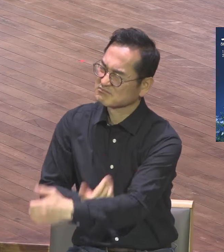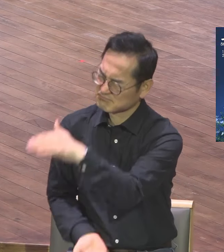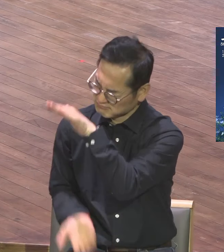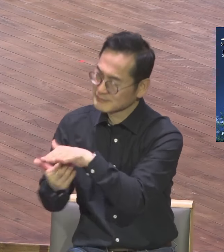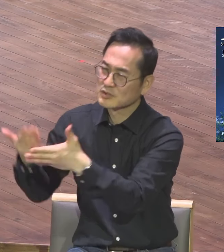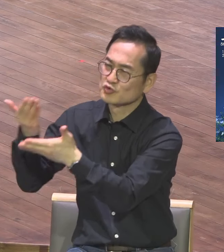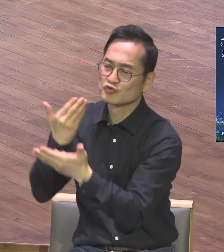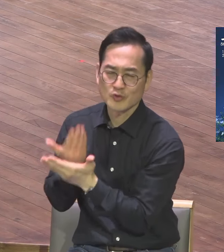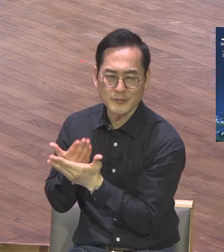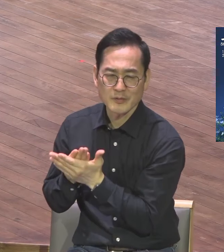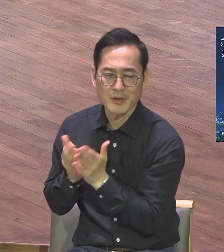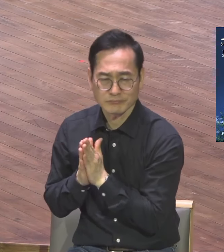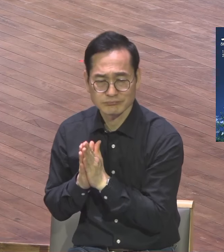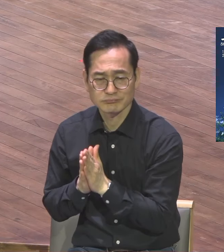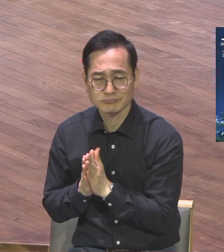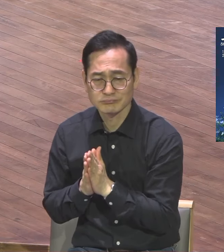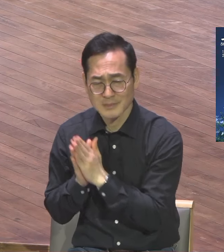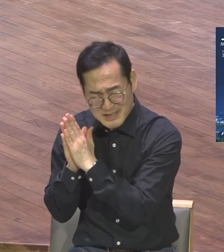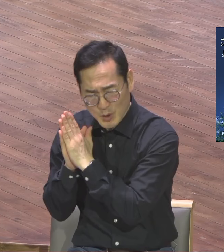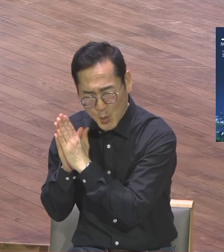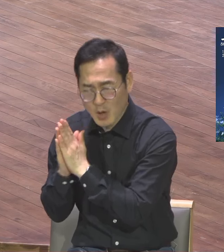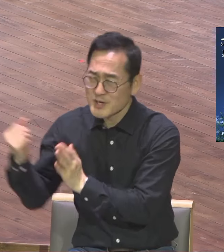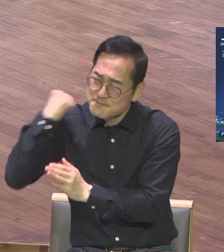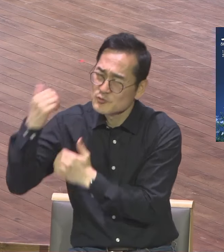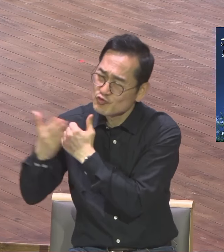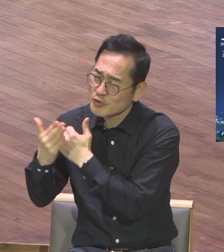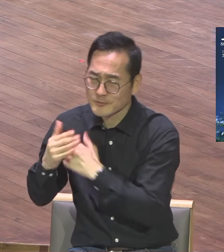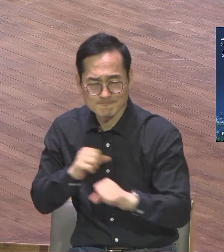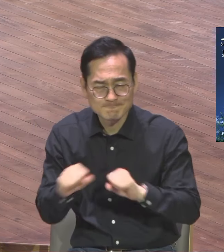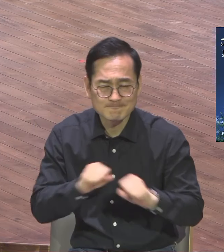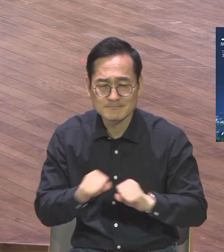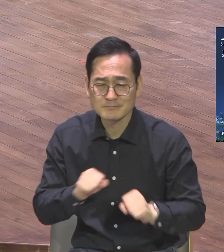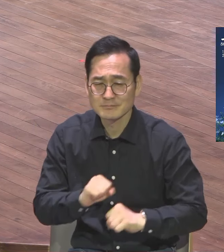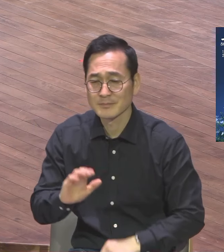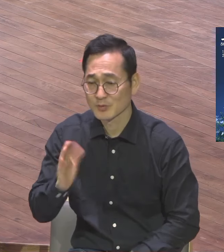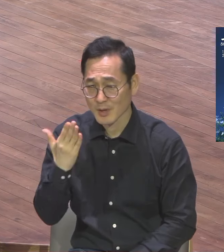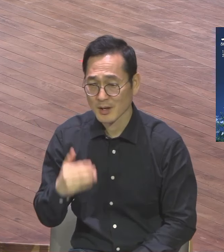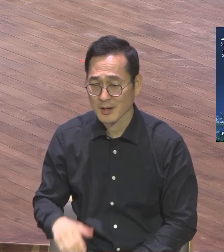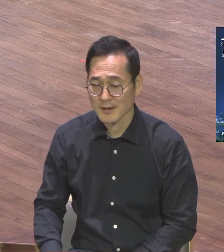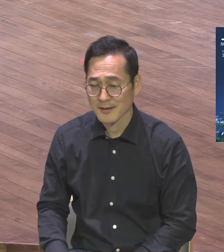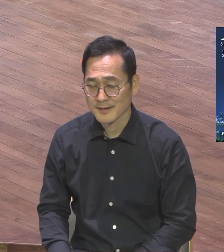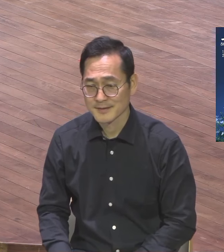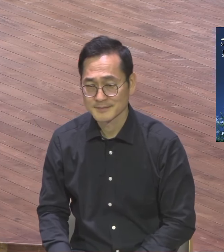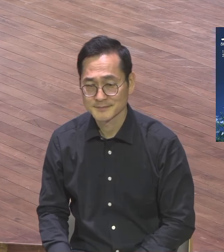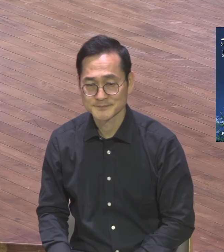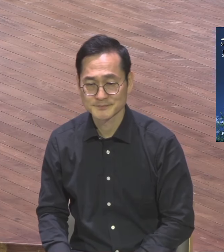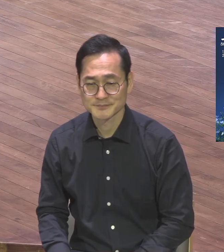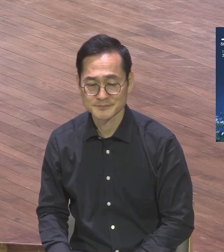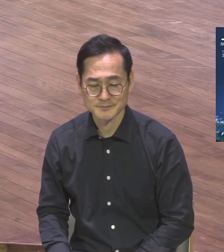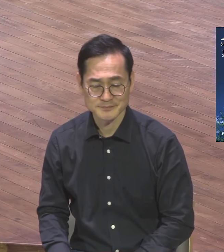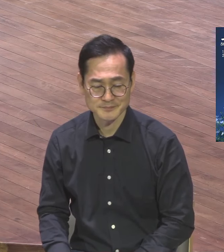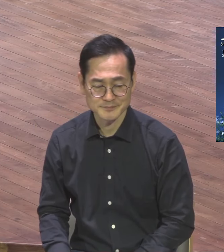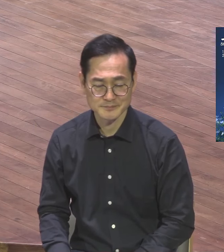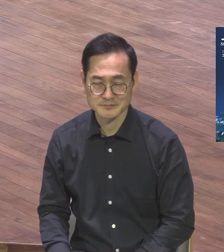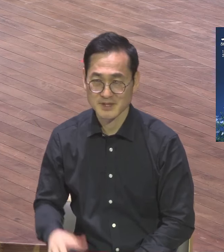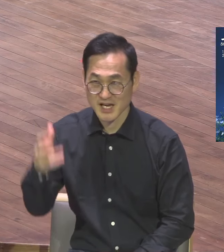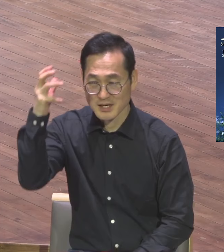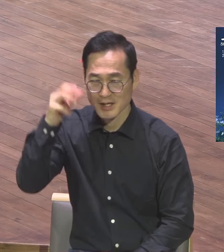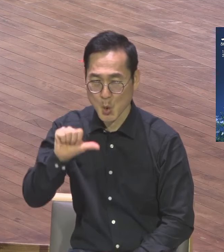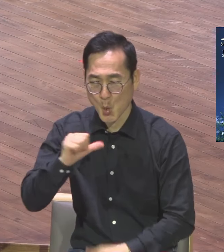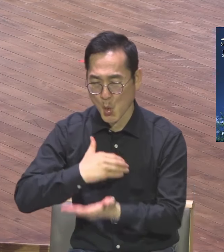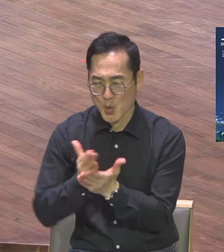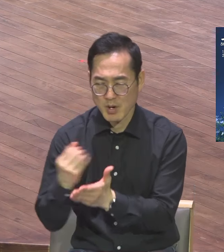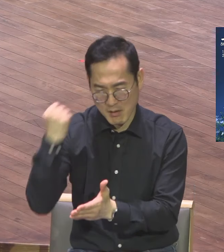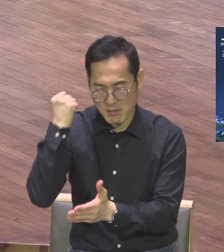주시옵소서. 그렇게 기도하시라니까요. 얼마나 그 힘 있는 기도입니까? 하나님 오늘도 내게 영역, 지력,